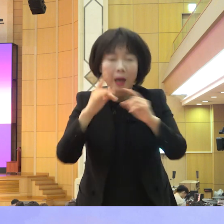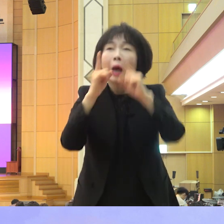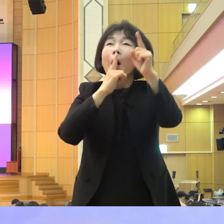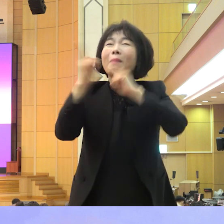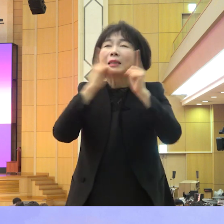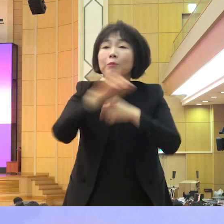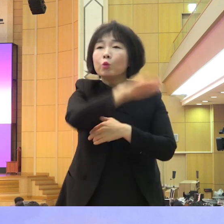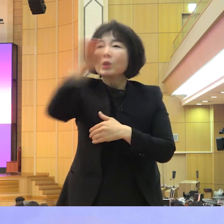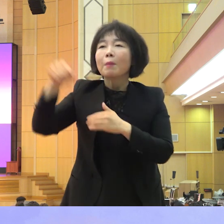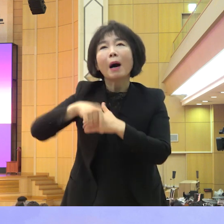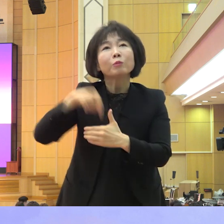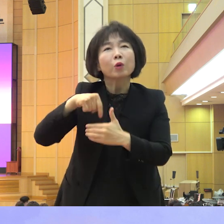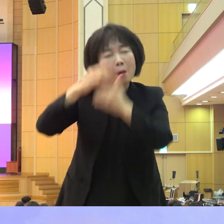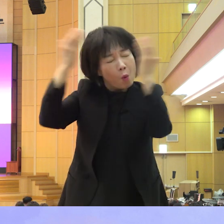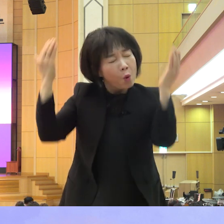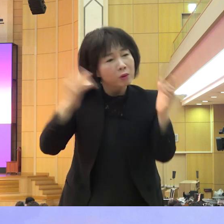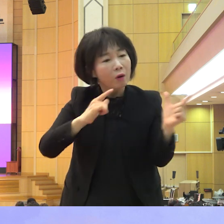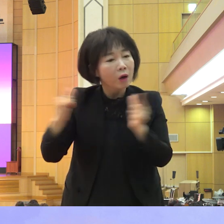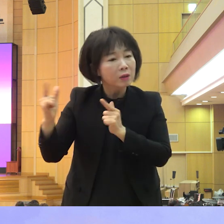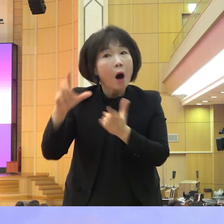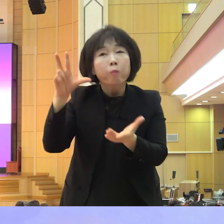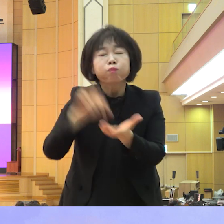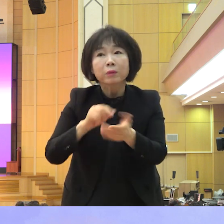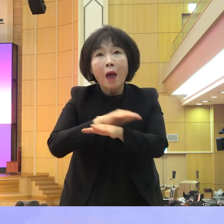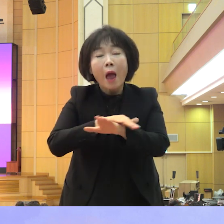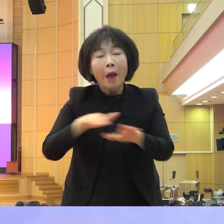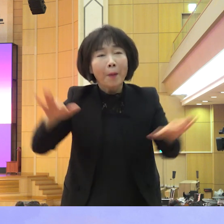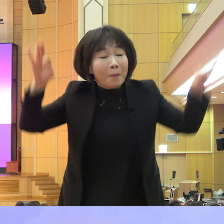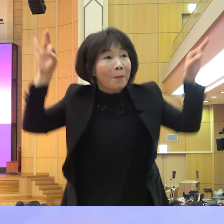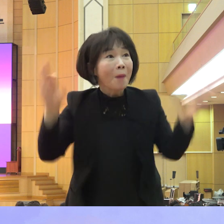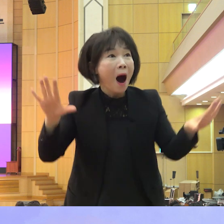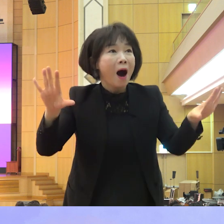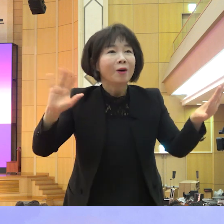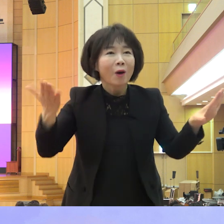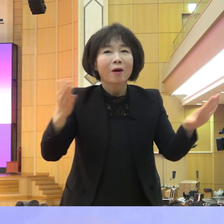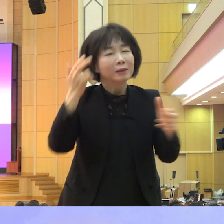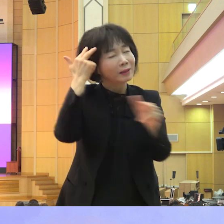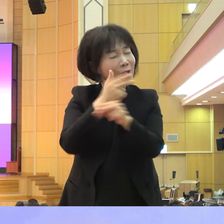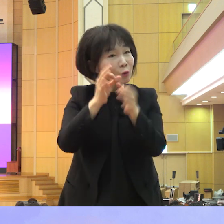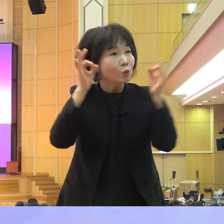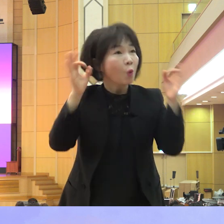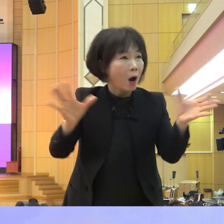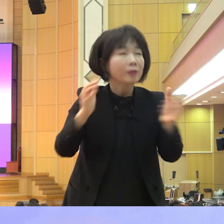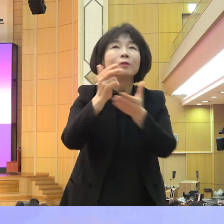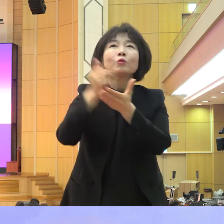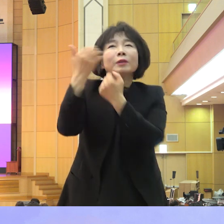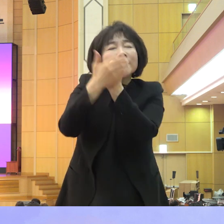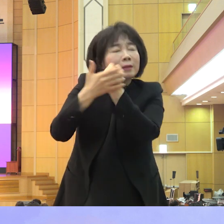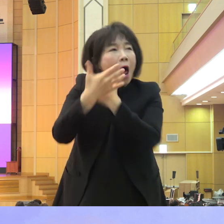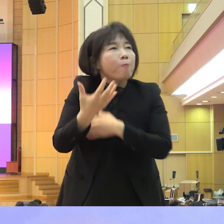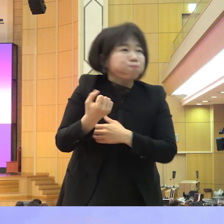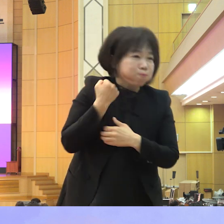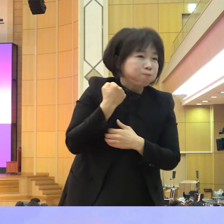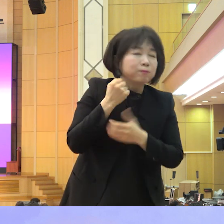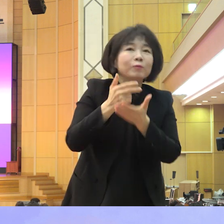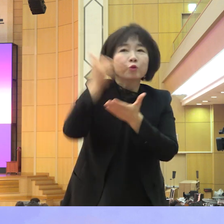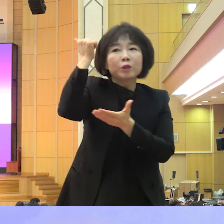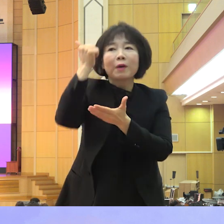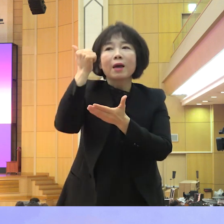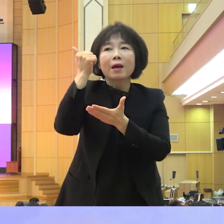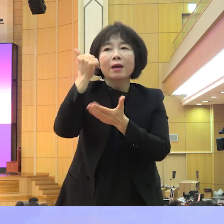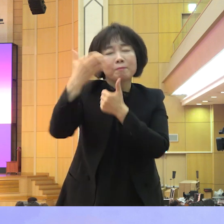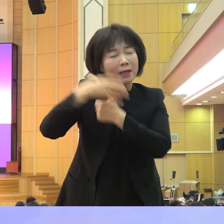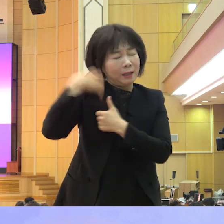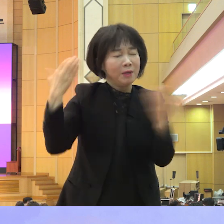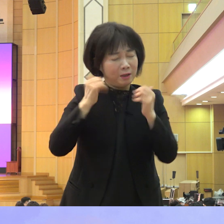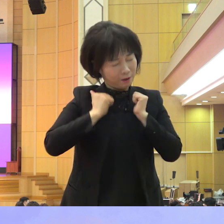말씀이 우리의 모든 것이 다 해결되고 이제 일주일 동안 주님 은혜 안에서 주님의 사역을